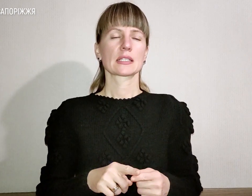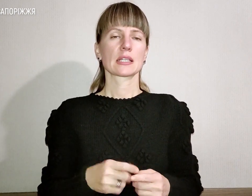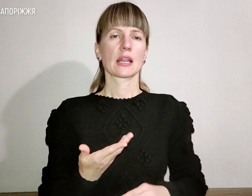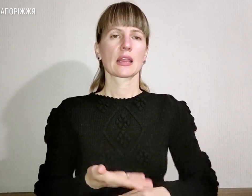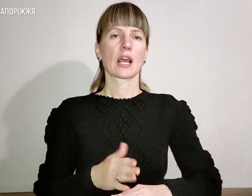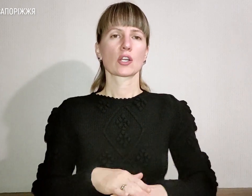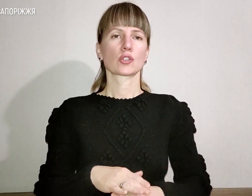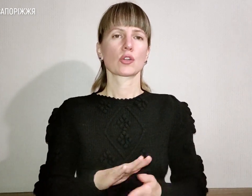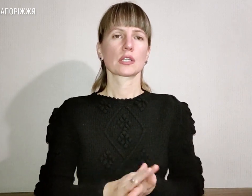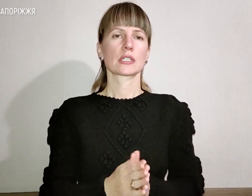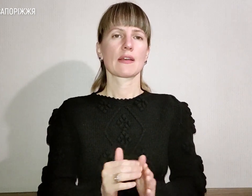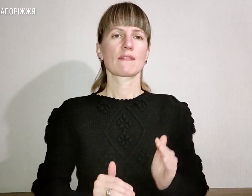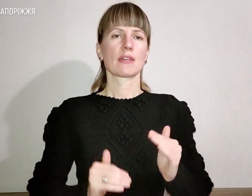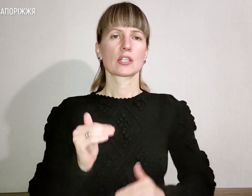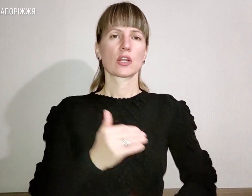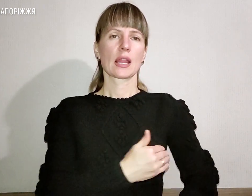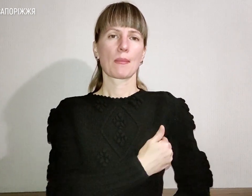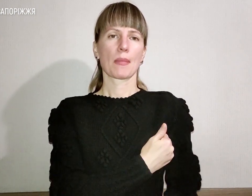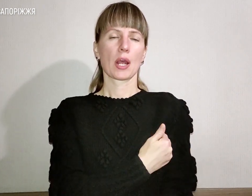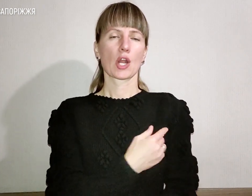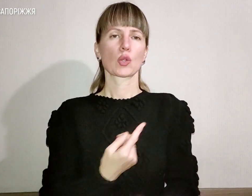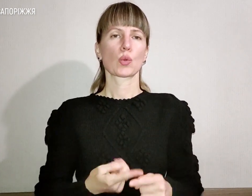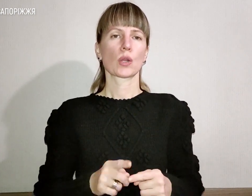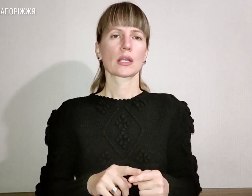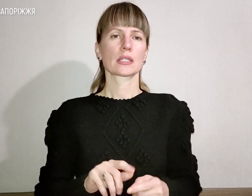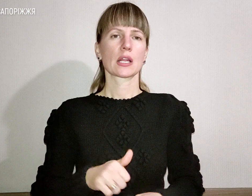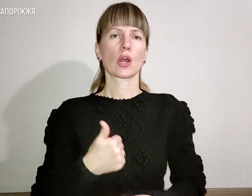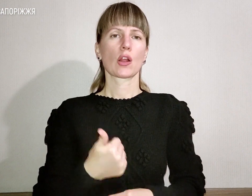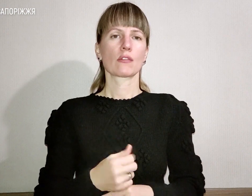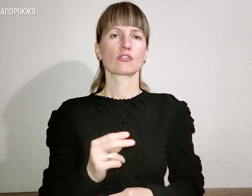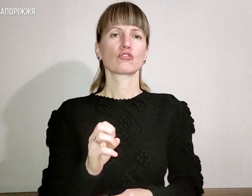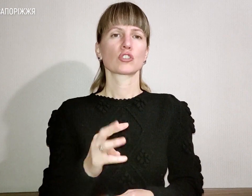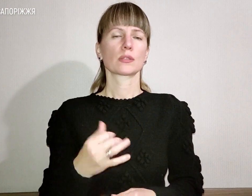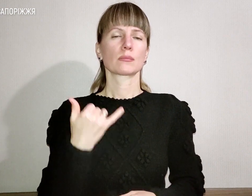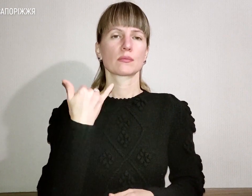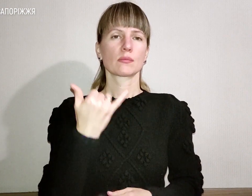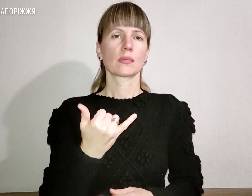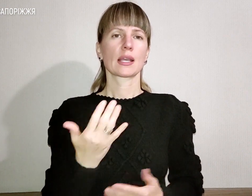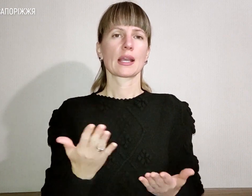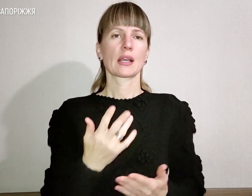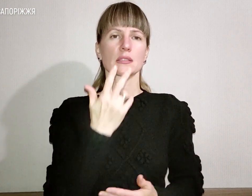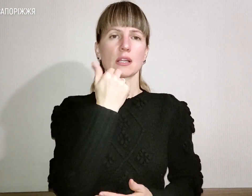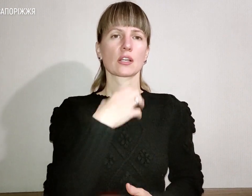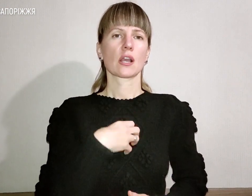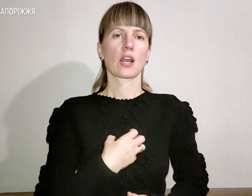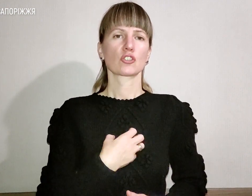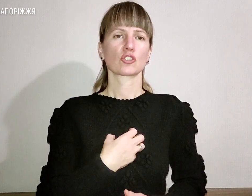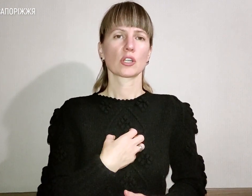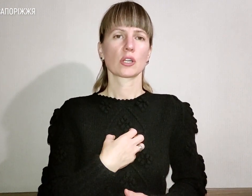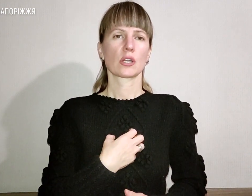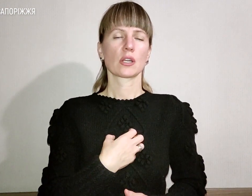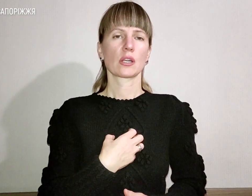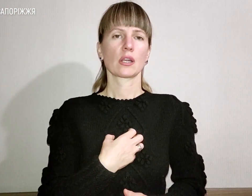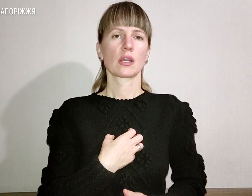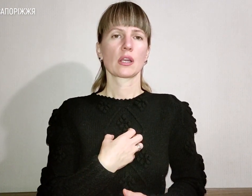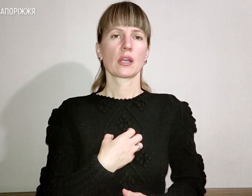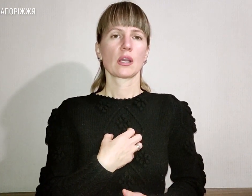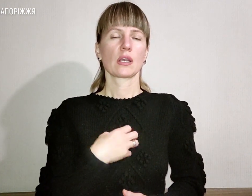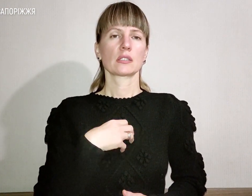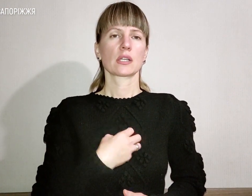висока температура, це найголовніше, з чим звертається, якась нежить, кашель. З кашлем трохи складніше,